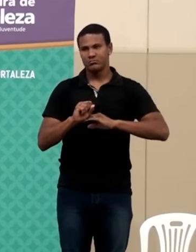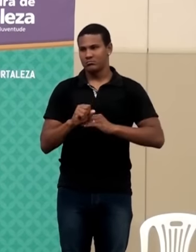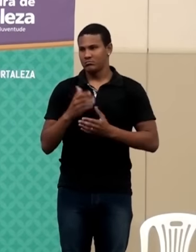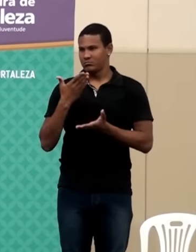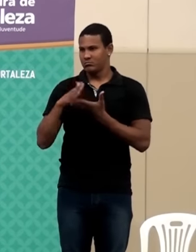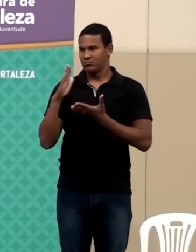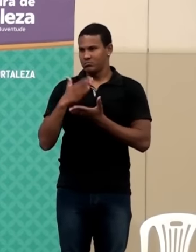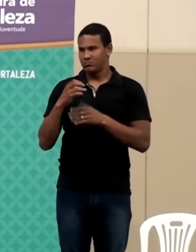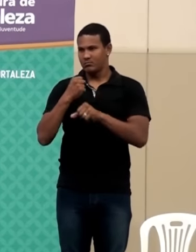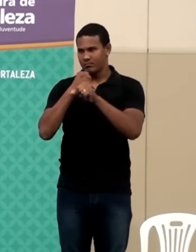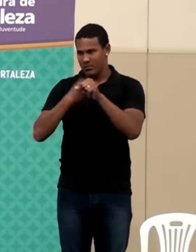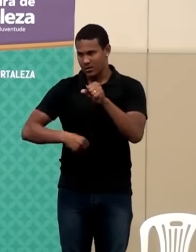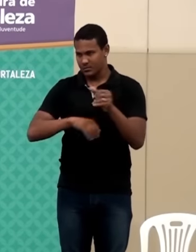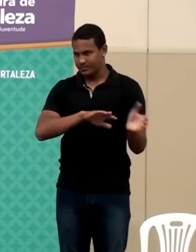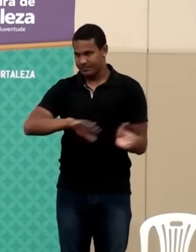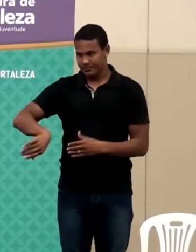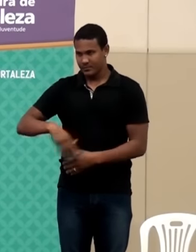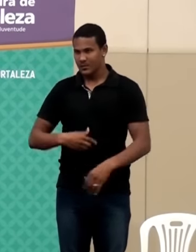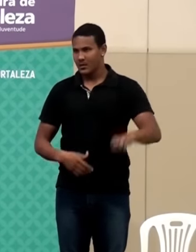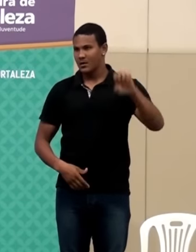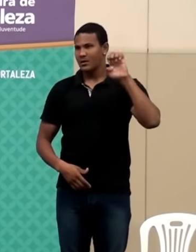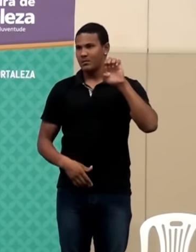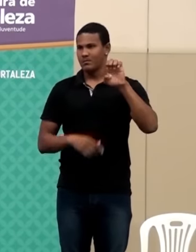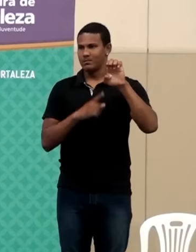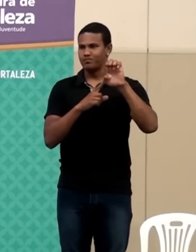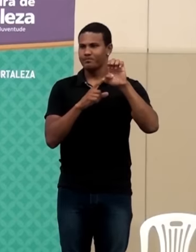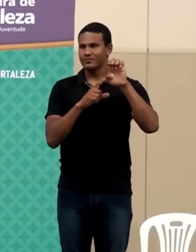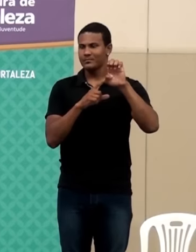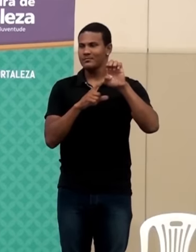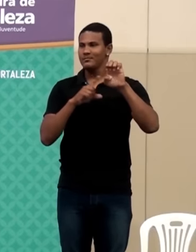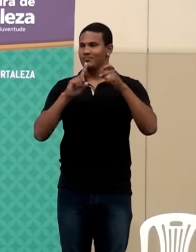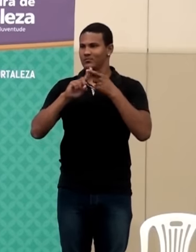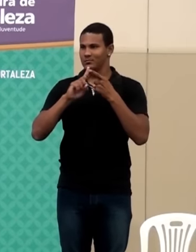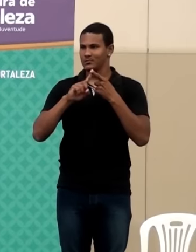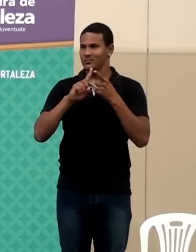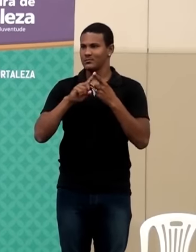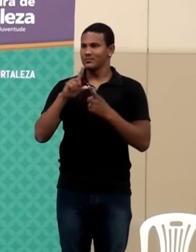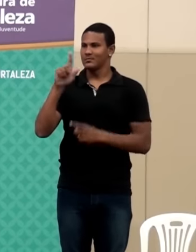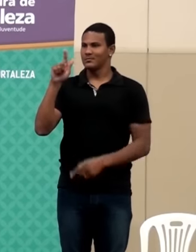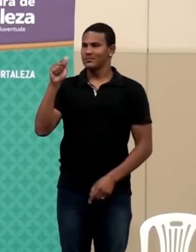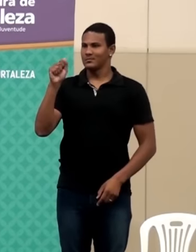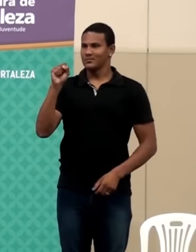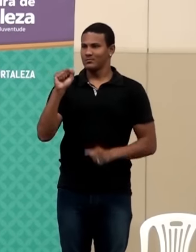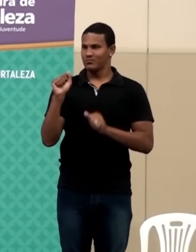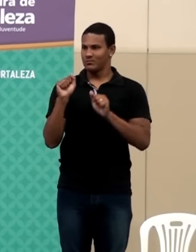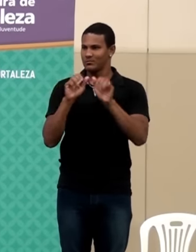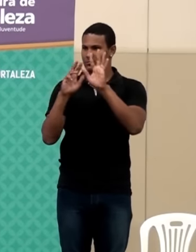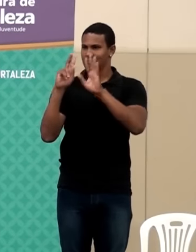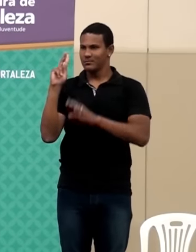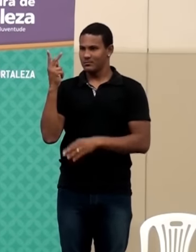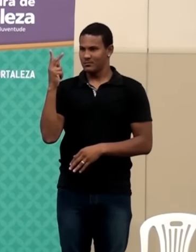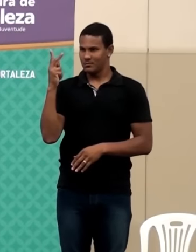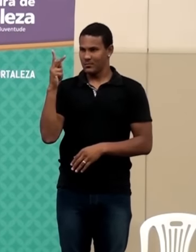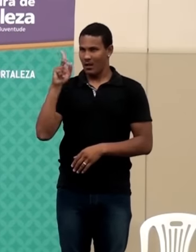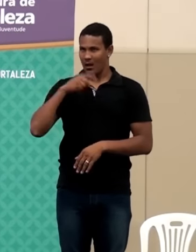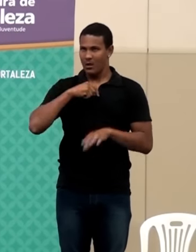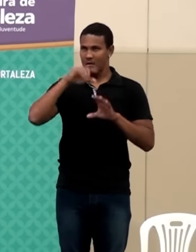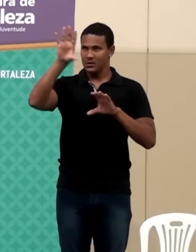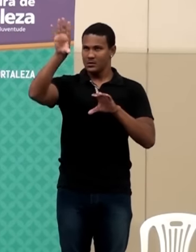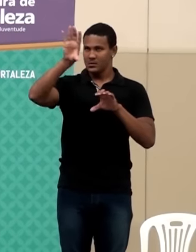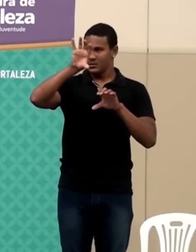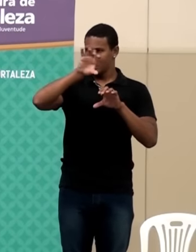E. Reação do hidróxido de sódio com gás nitrogênio presente no ar. Não, até porque